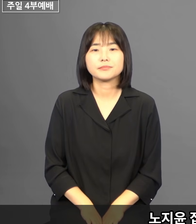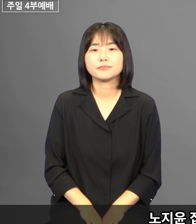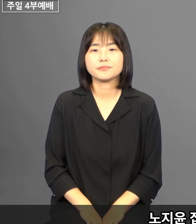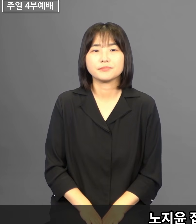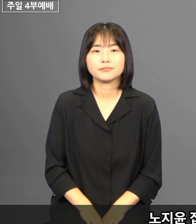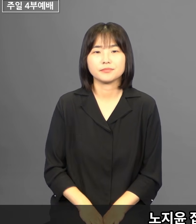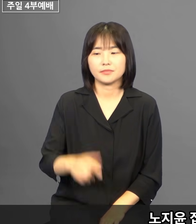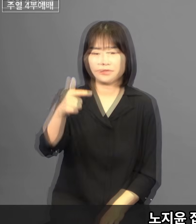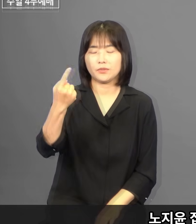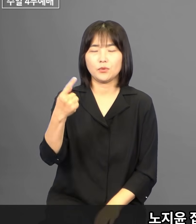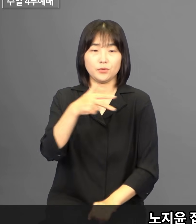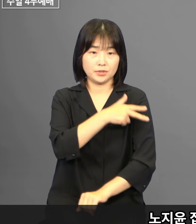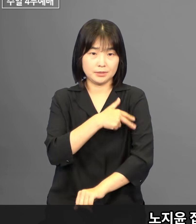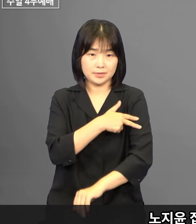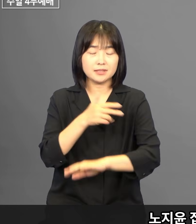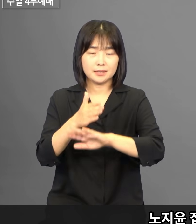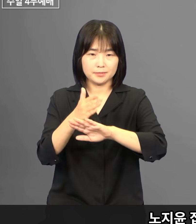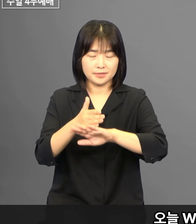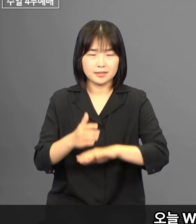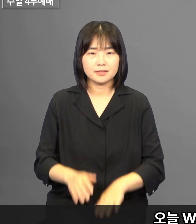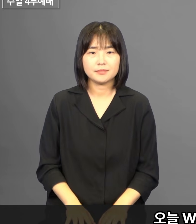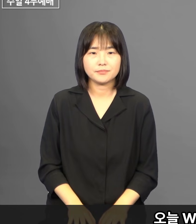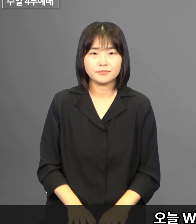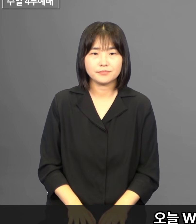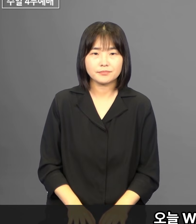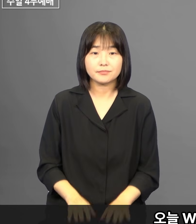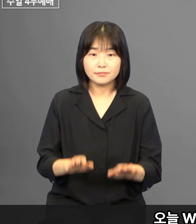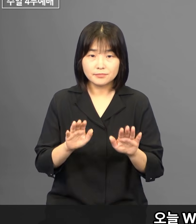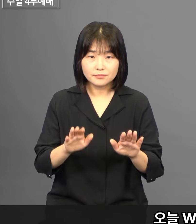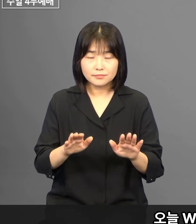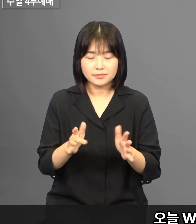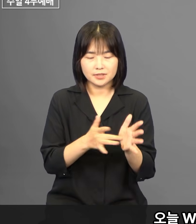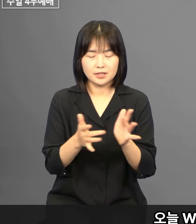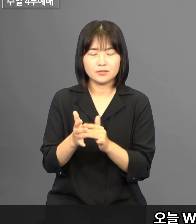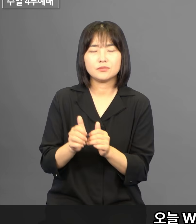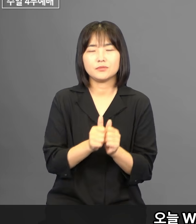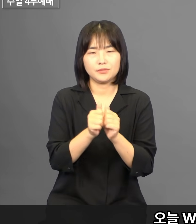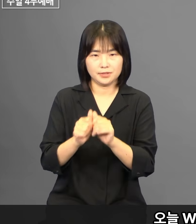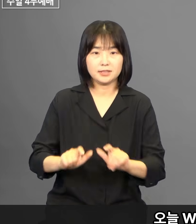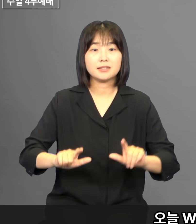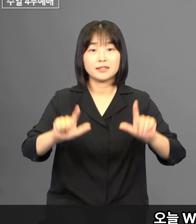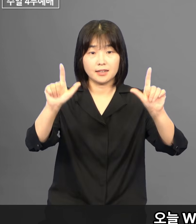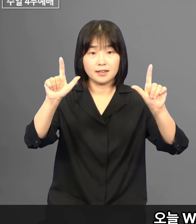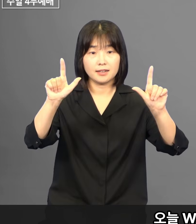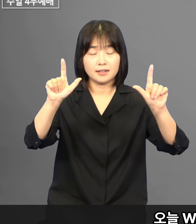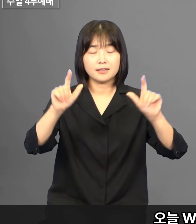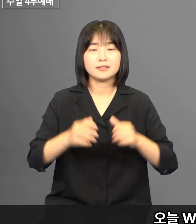노지훈 집사님 감사합니다. 오늘 위드 지저스 데이